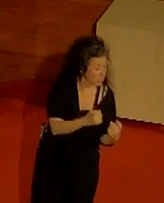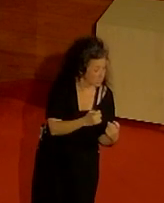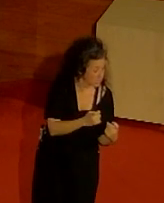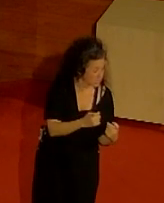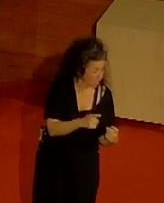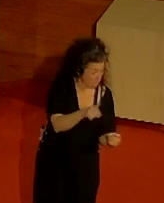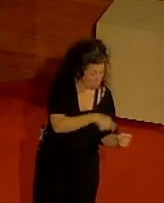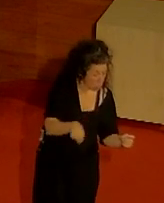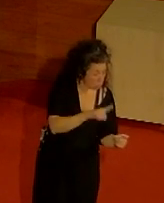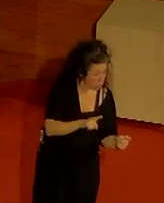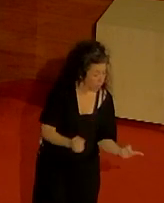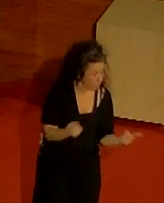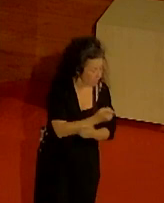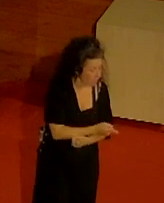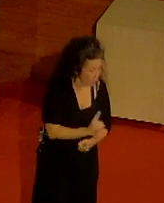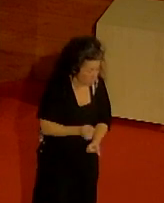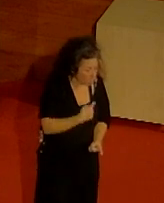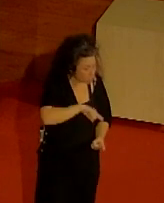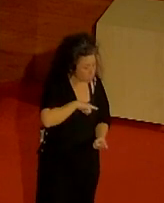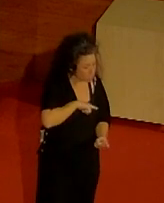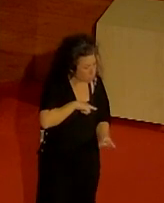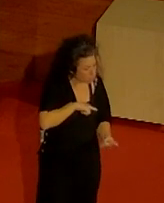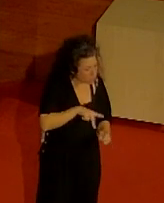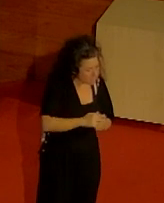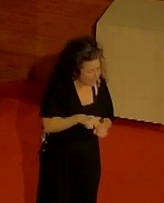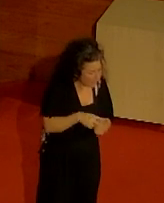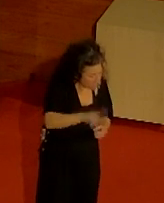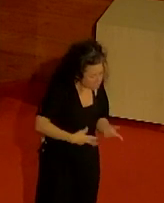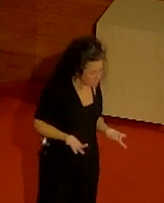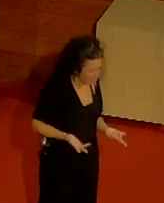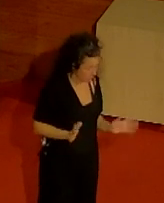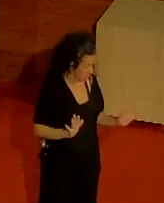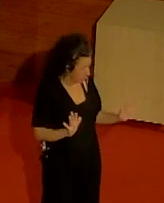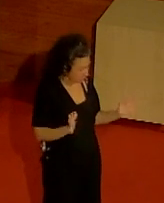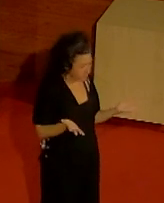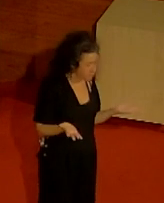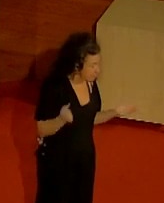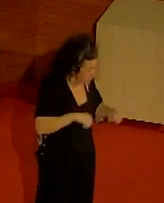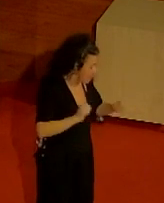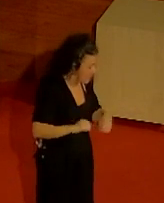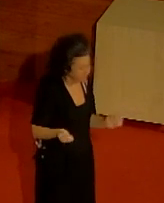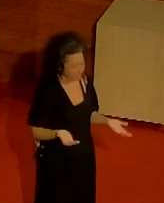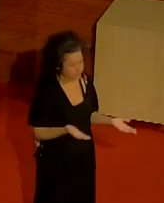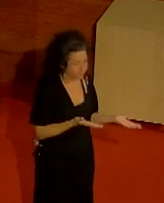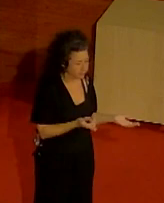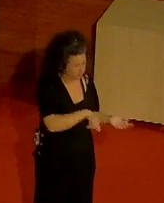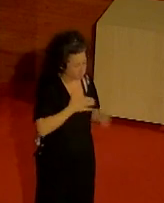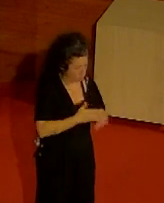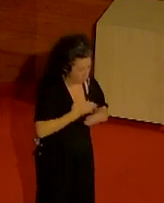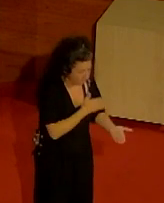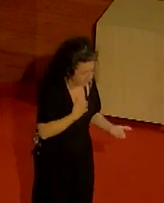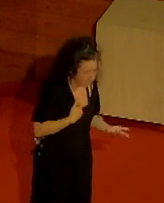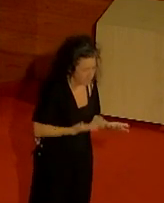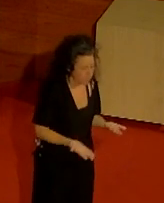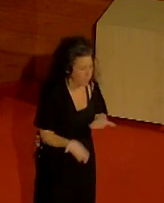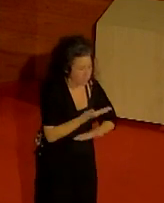ya se la pondrá alguien. Que no, que nosotros somos mecánicos. Bueno, déjame que... ¿no? Vale. Entonces la pusieron, tal.